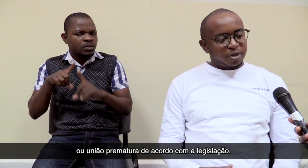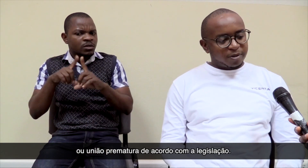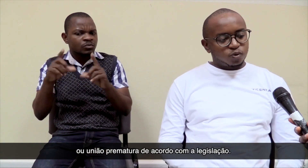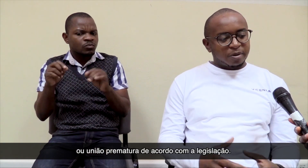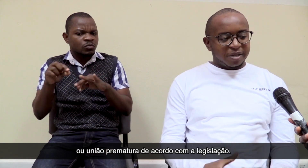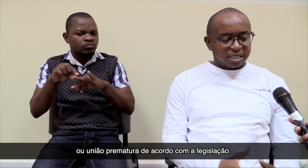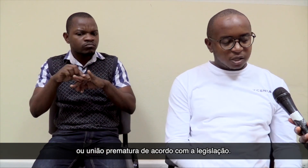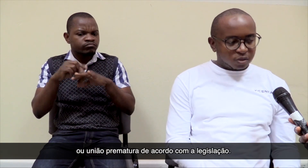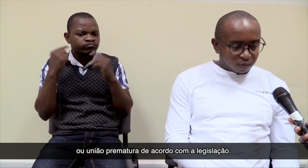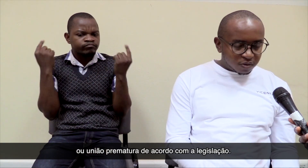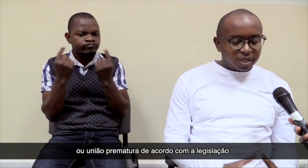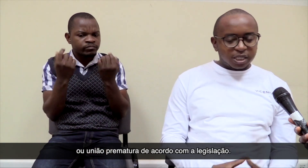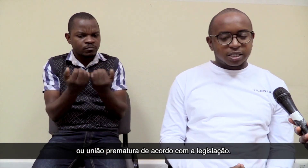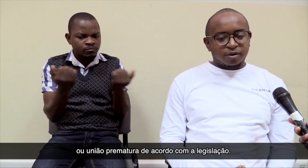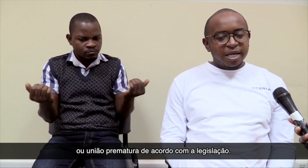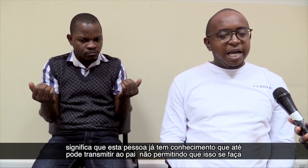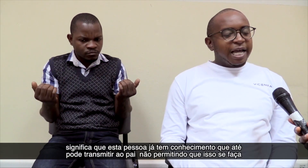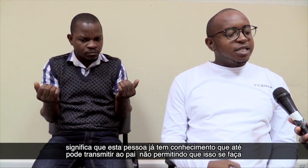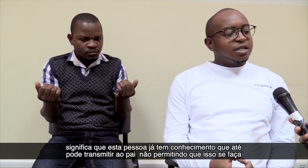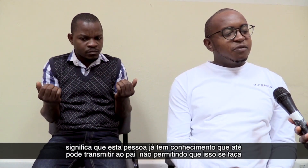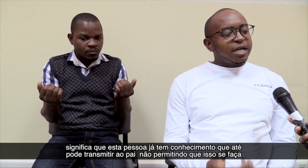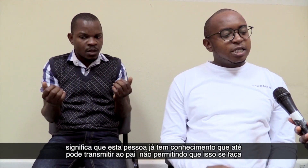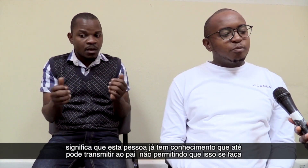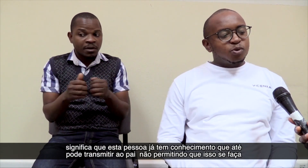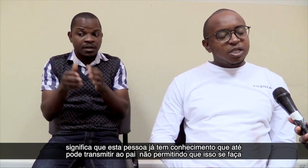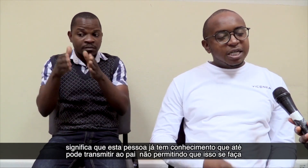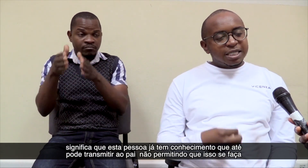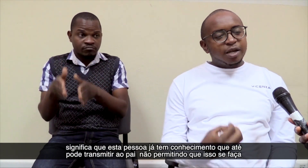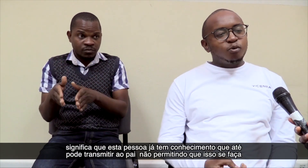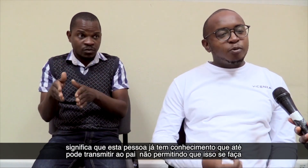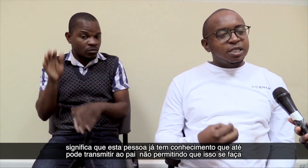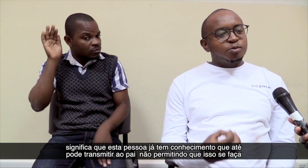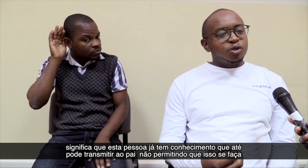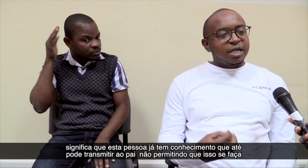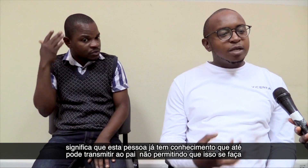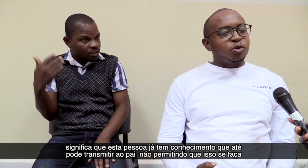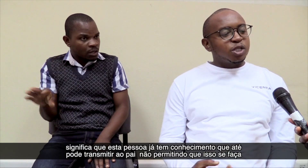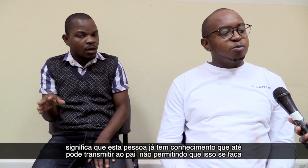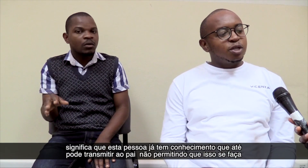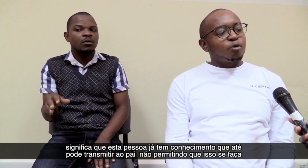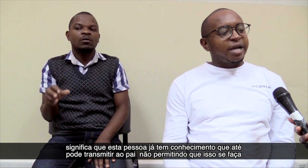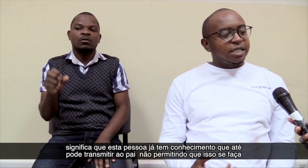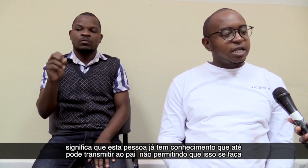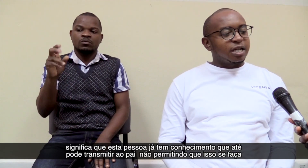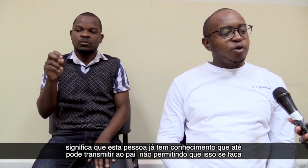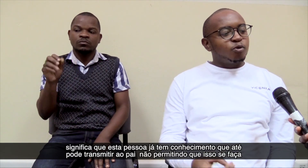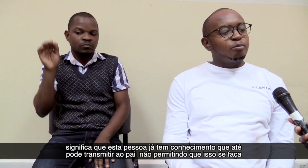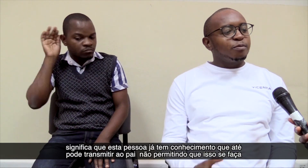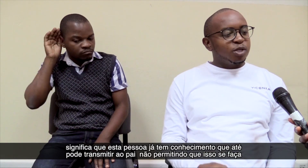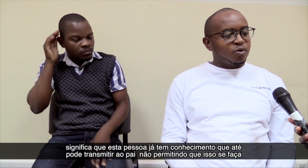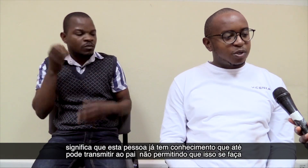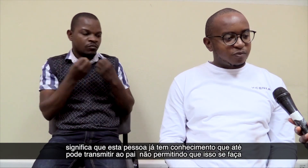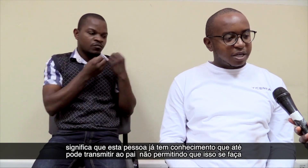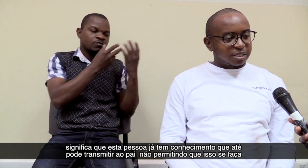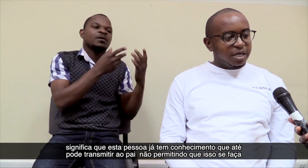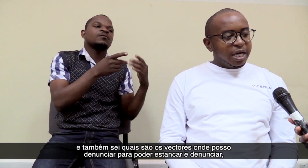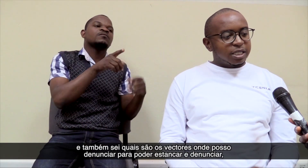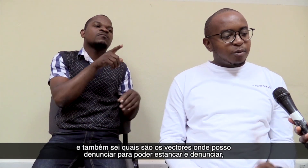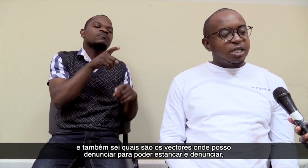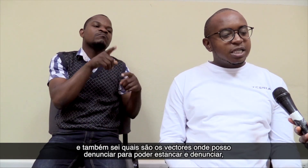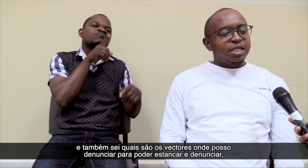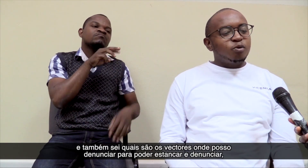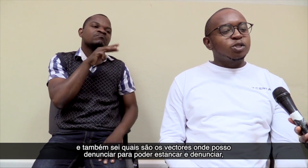Aquele que é servidor público, que permite com que esse casamento aconteça, também ele